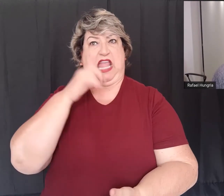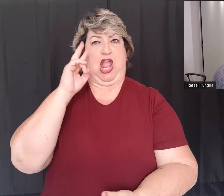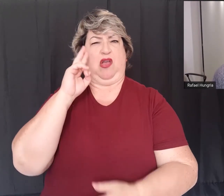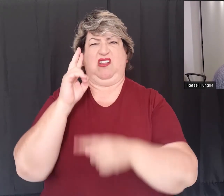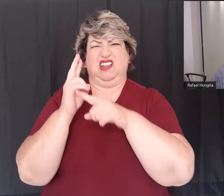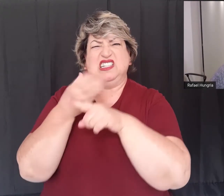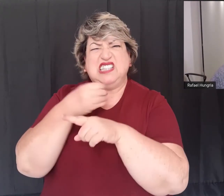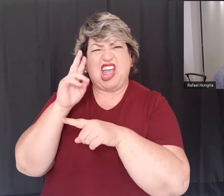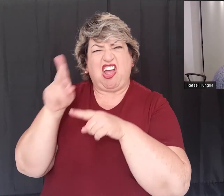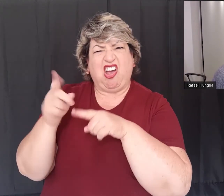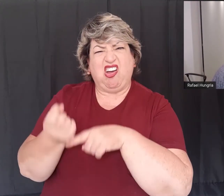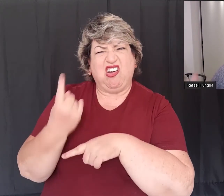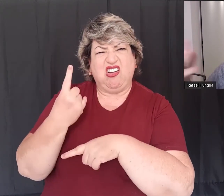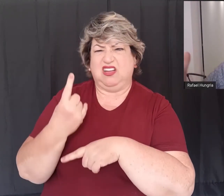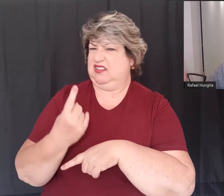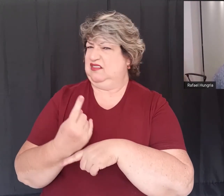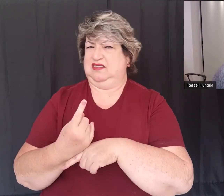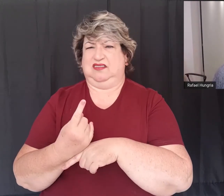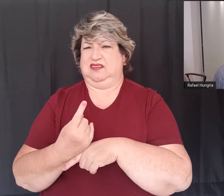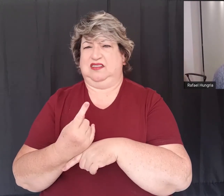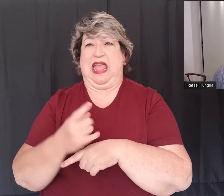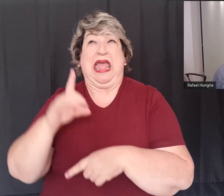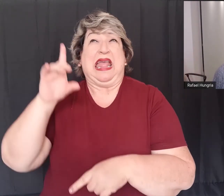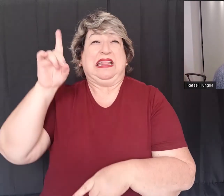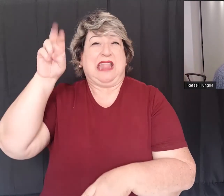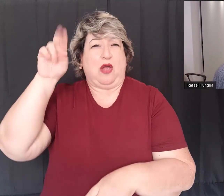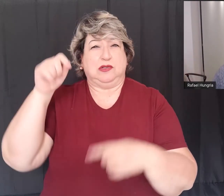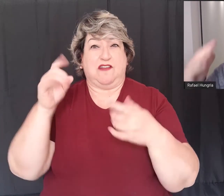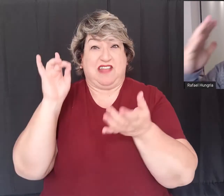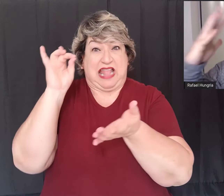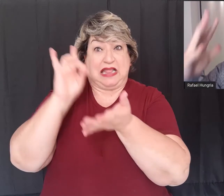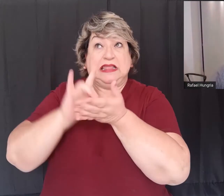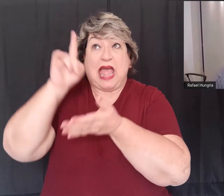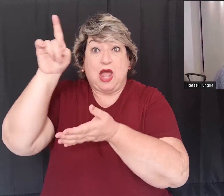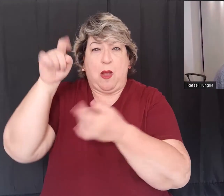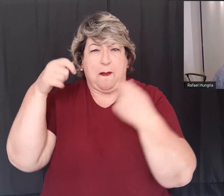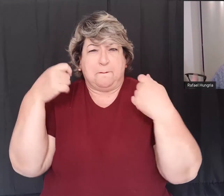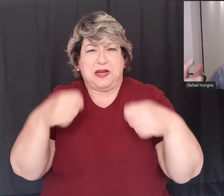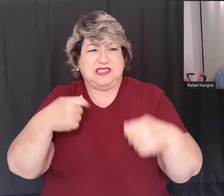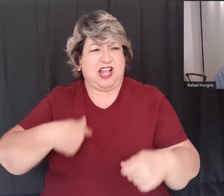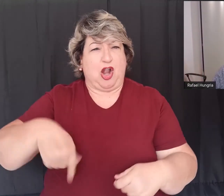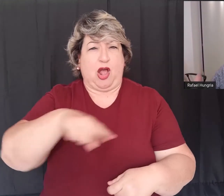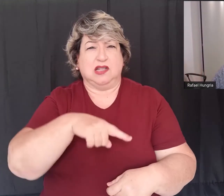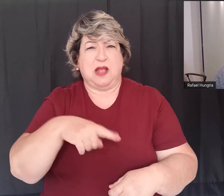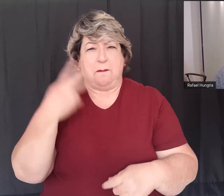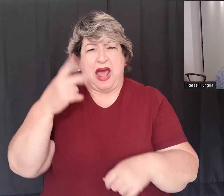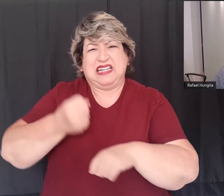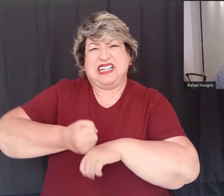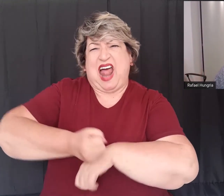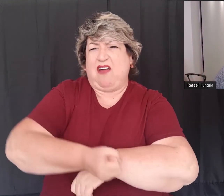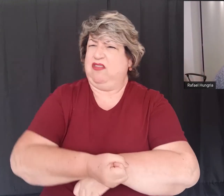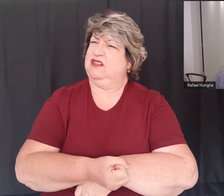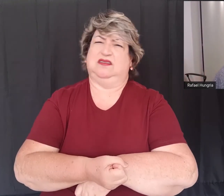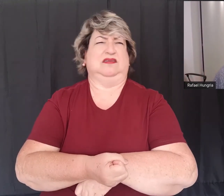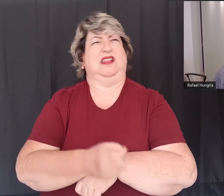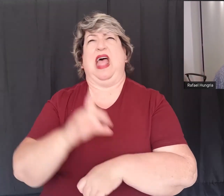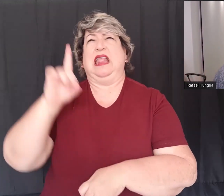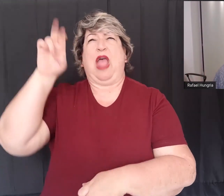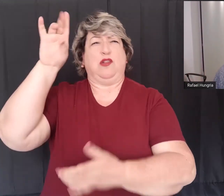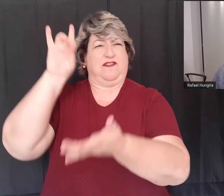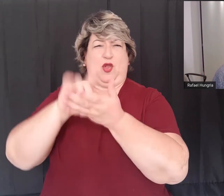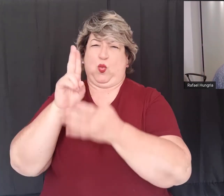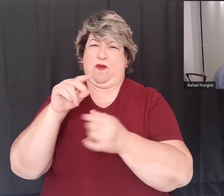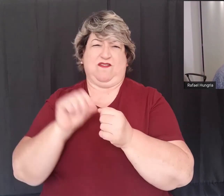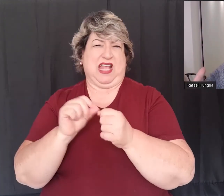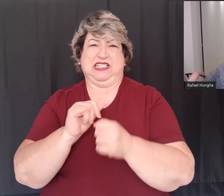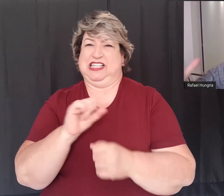servo do Senhor. Que Senhor? Deus precisa do ser humano para alguma coisa? O verdadeiro Deus precisa do ser humano para ser escravo dele?